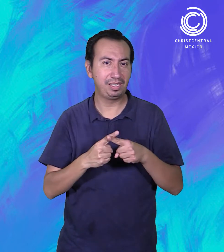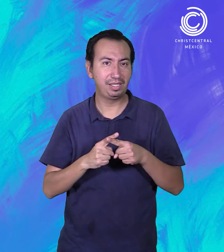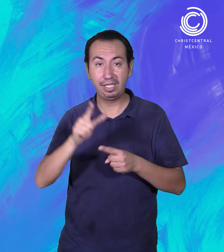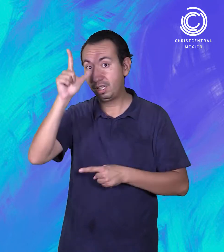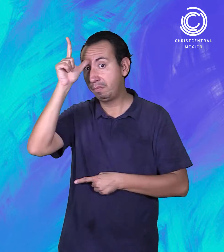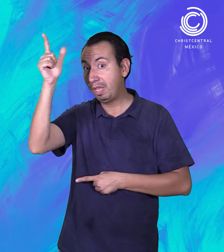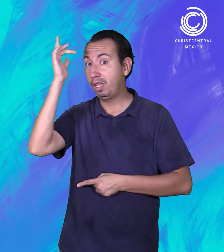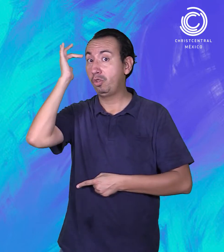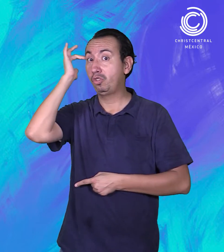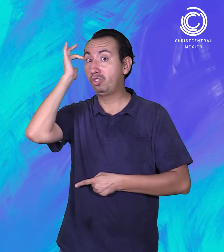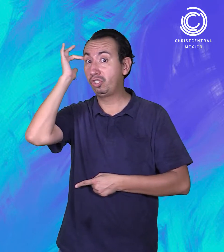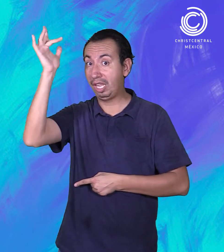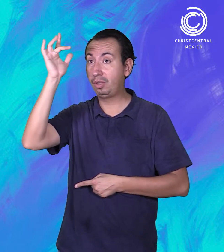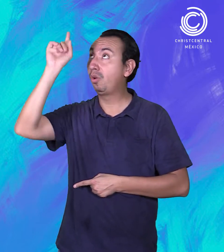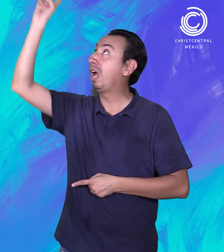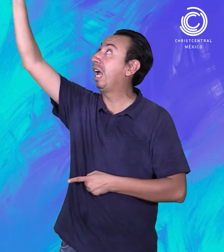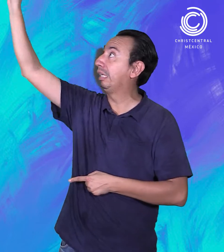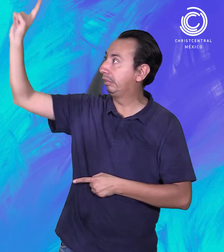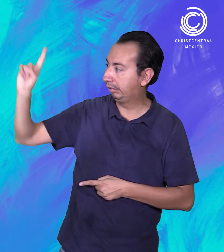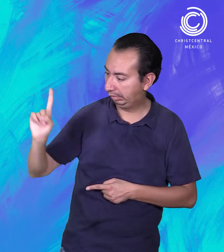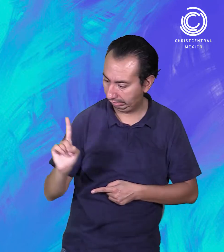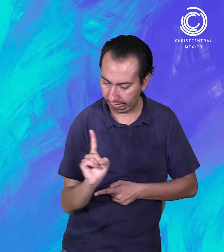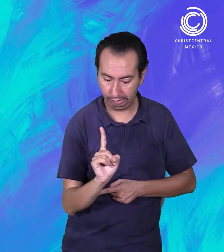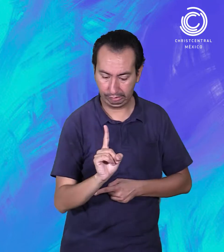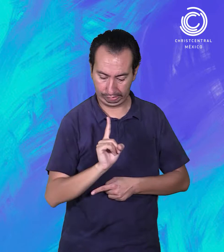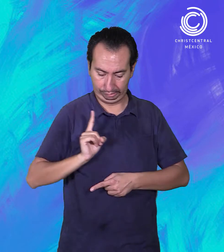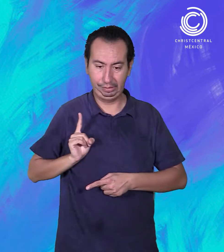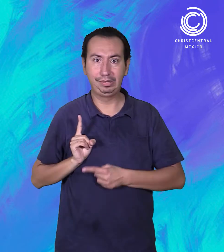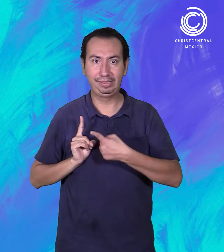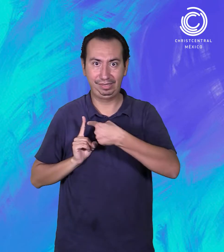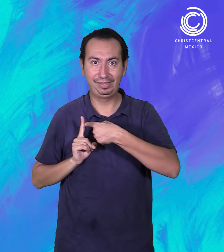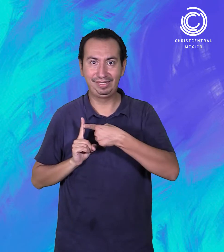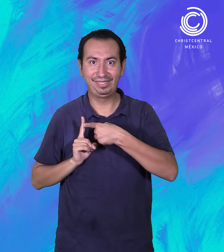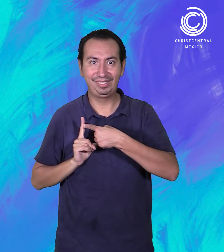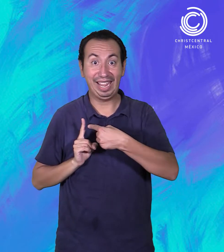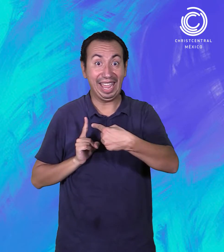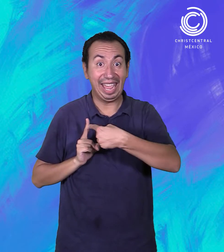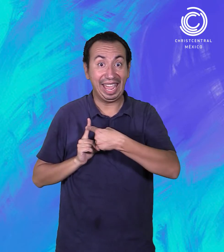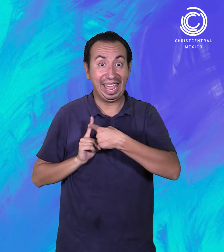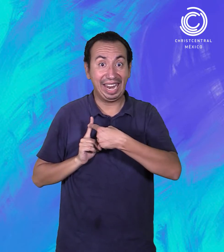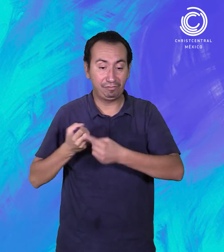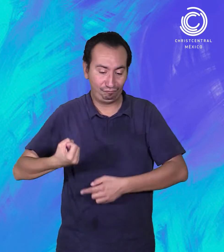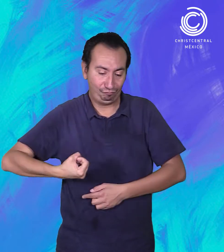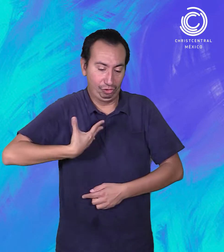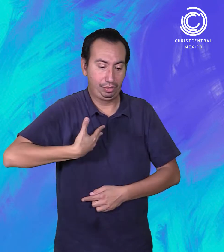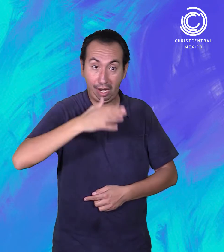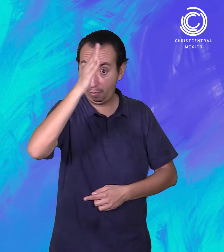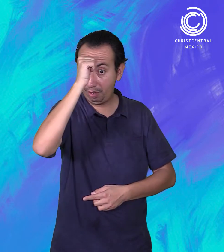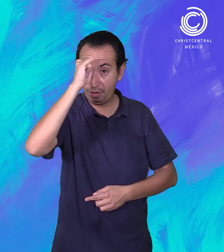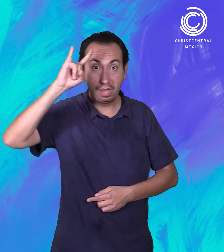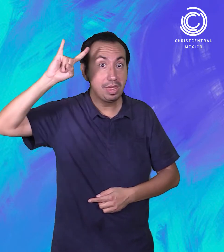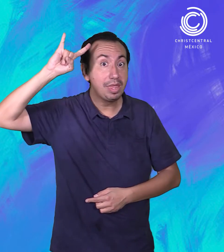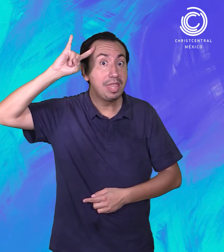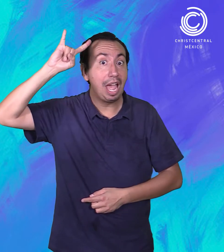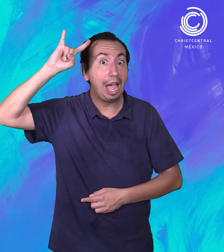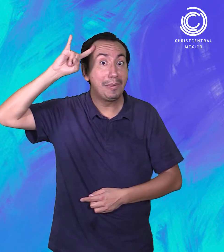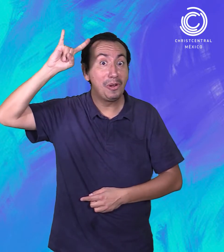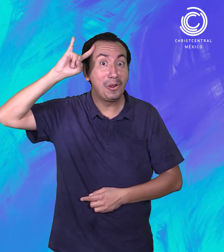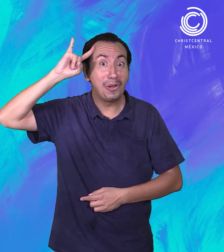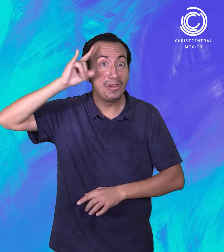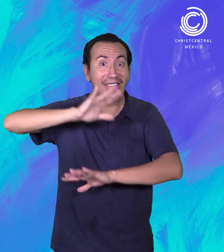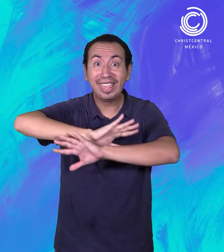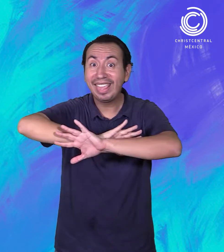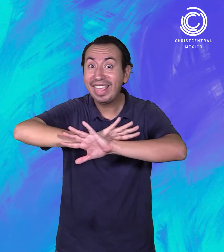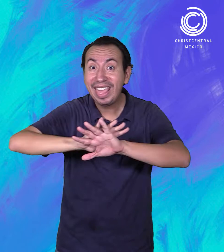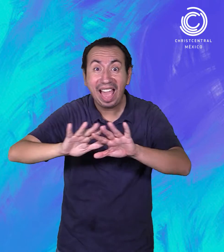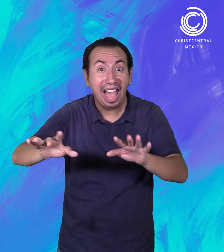labor del Espíritu Santo al ser enviado a nosotros como creyentes es recordarnos que el diablo ya